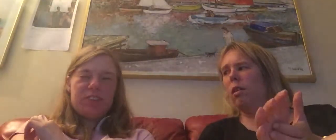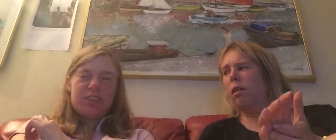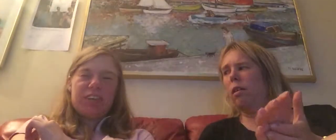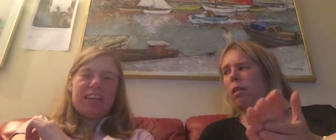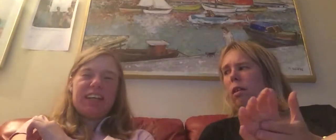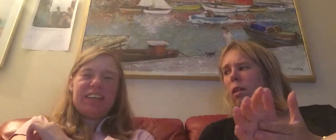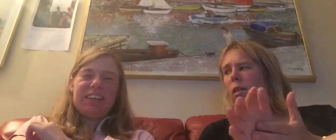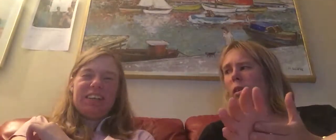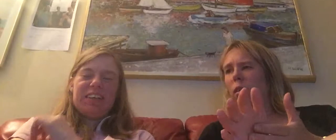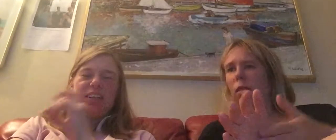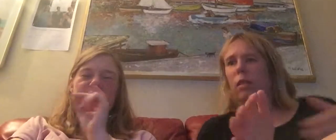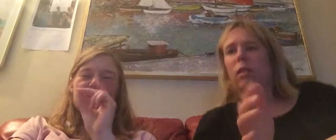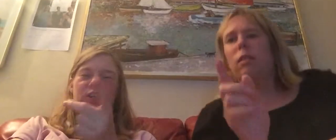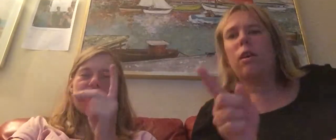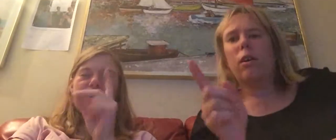Sjunger henne? Ja.